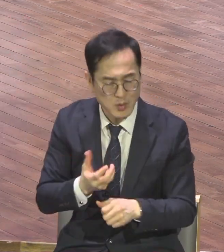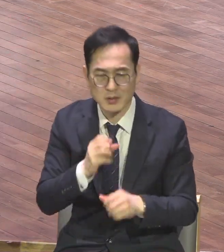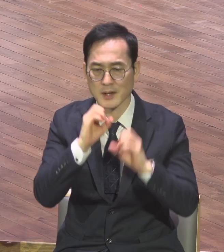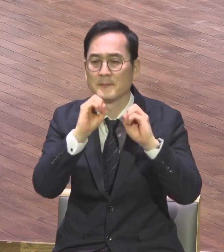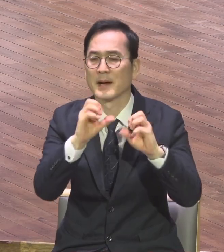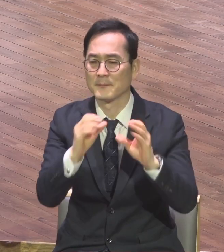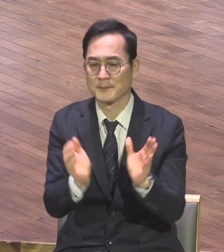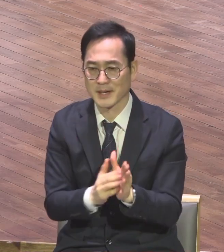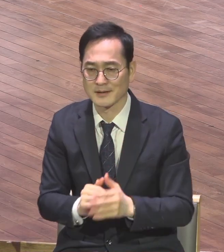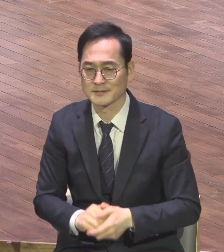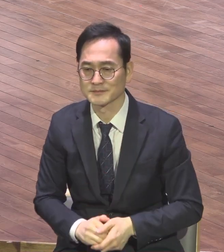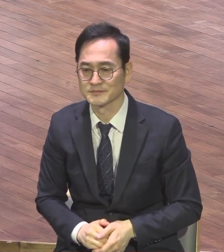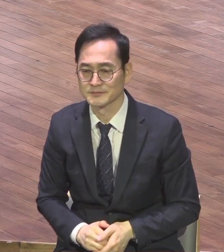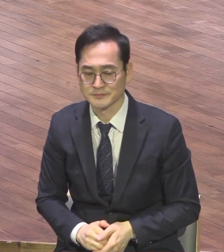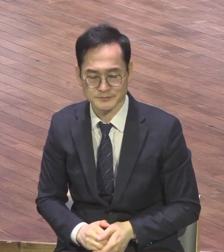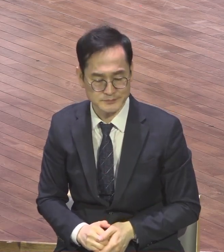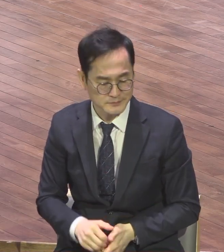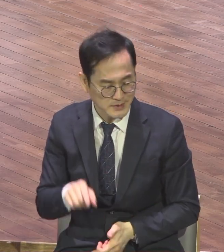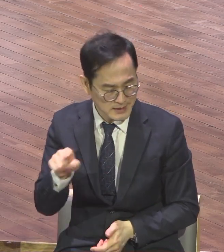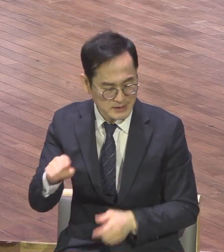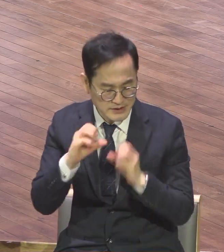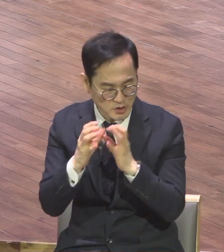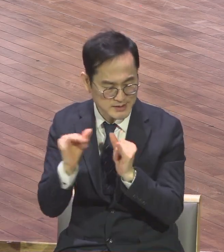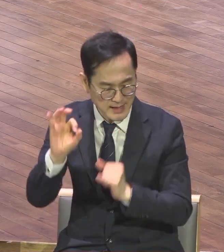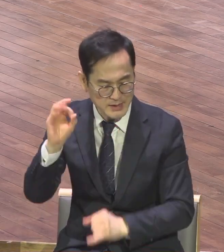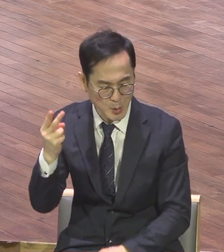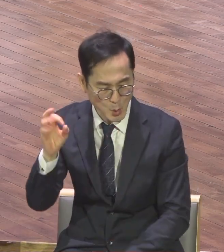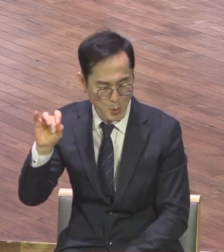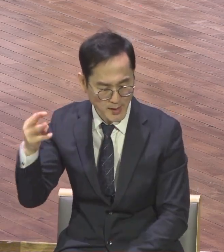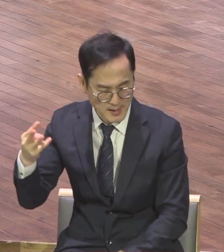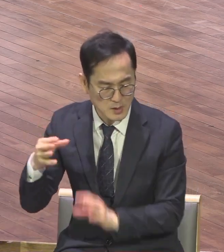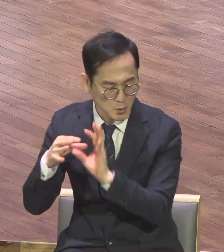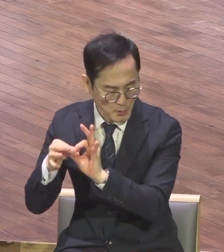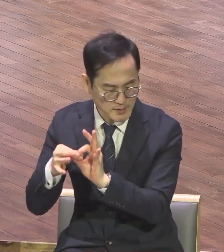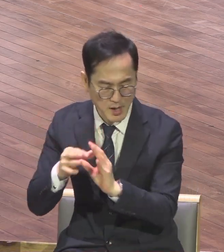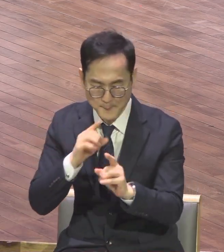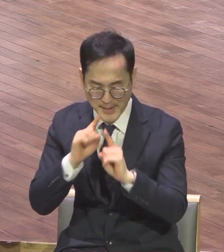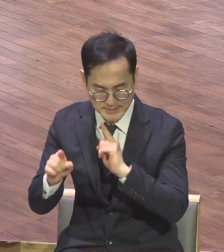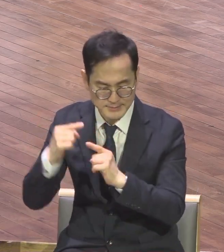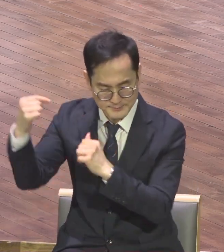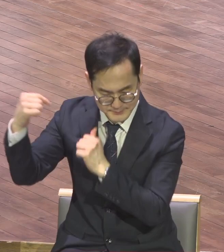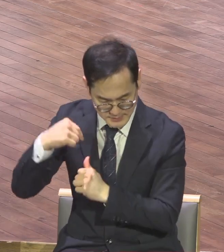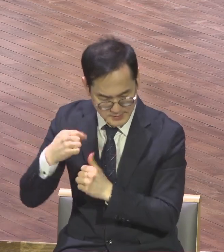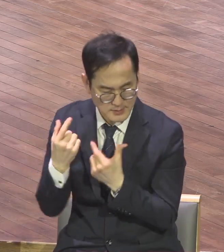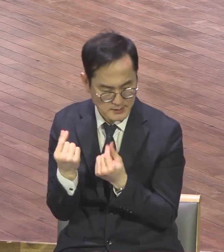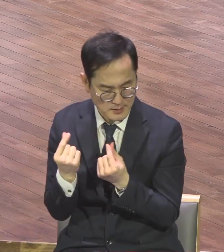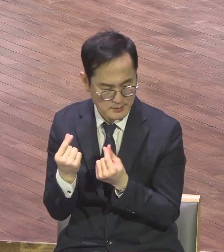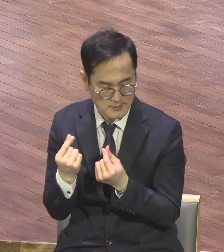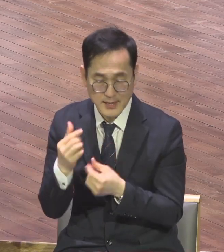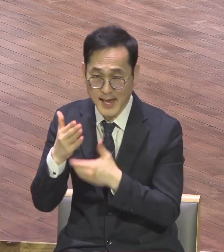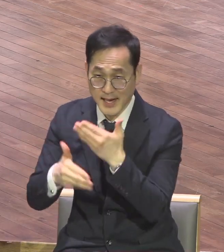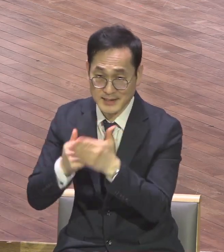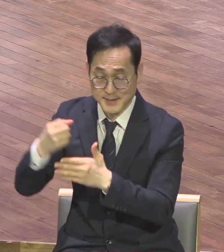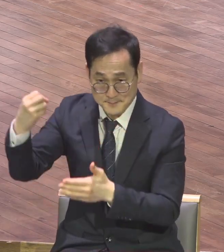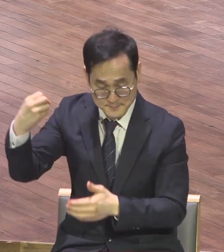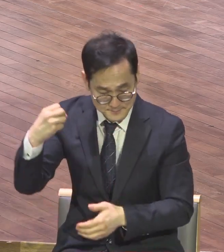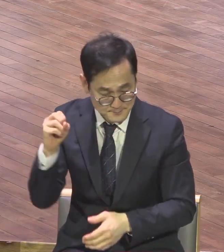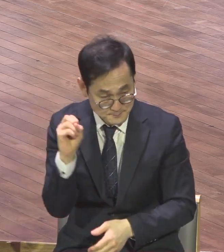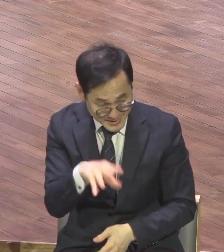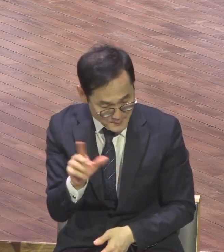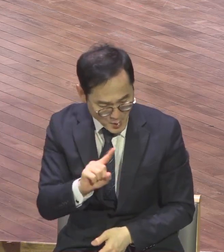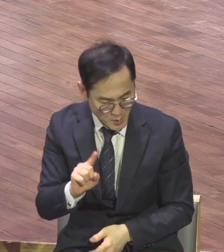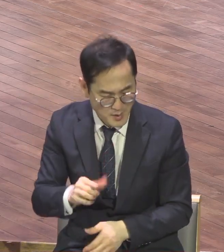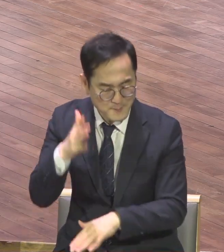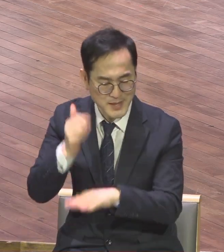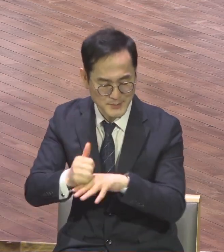있어요. 16절 봅니다. 이는 곧 선지자 요엘을 통하여 말씀하신 것이니 일렀을 때 하나님이 말씀하시기를